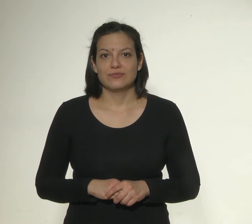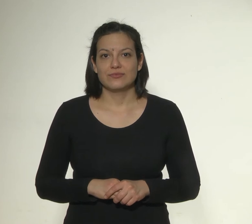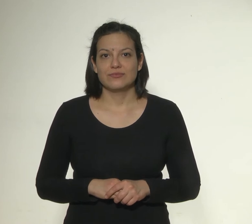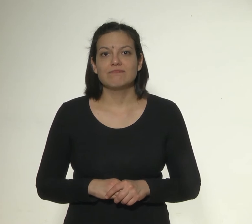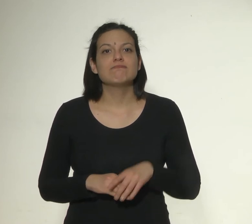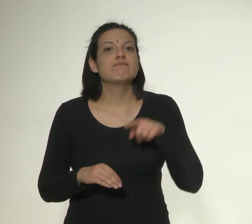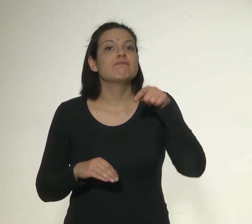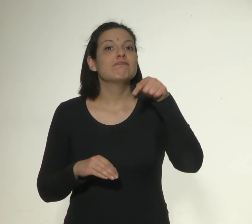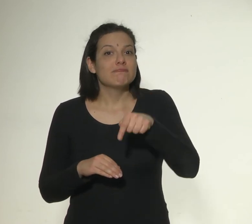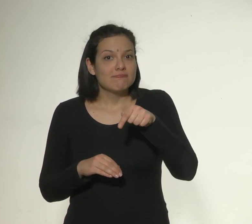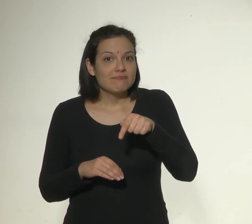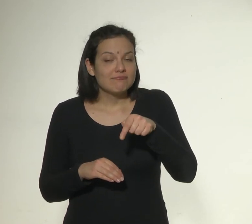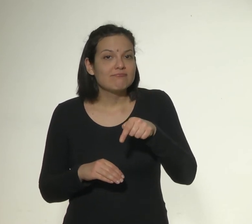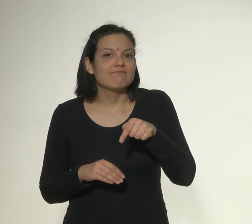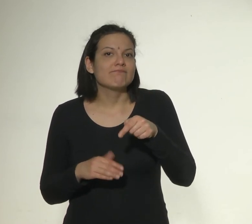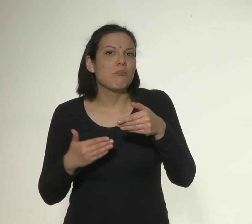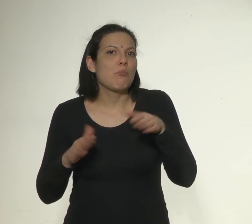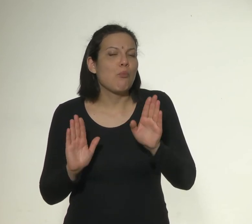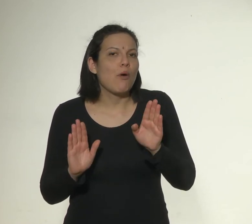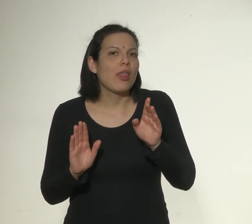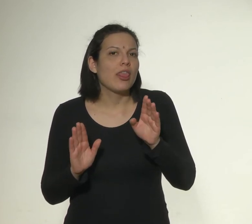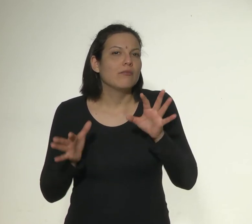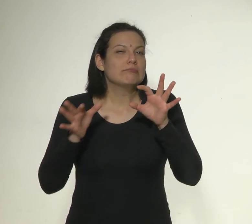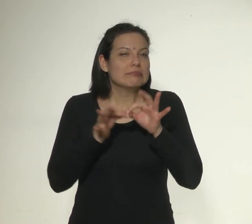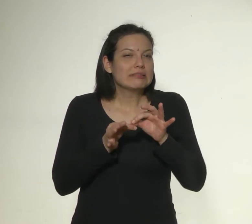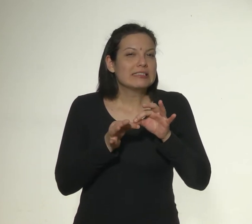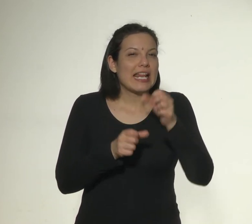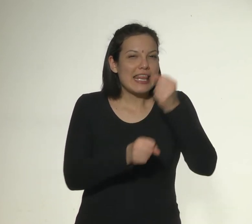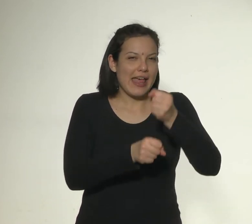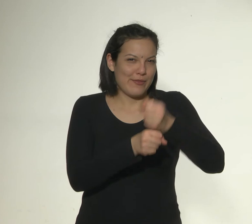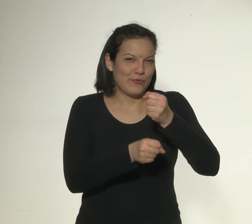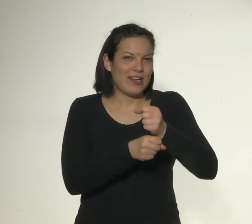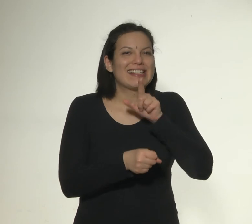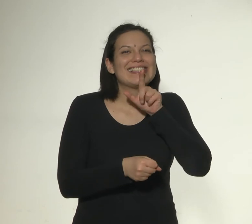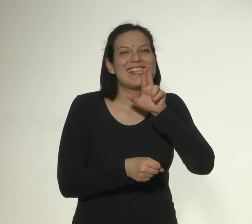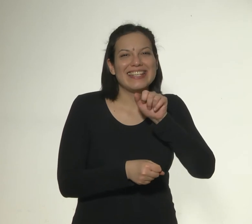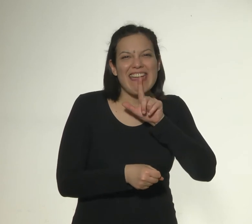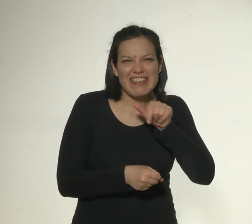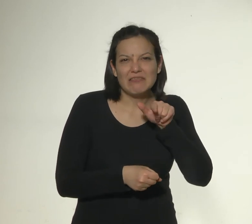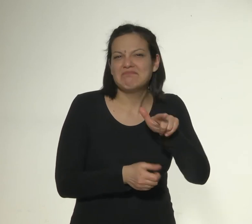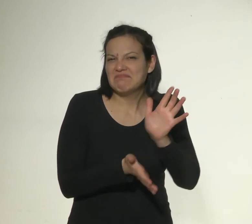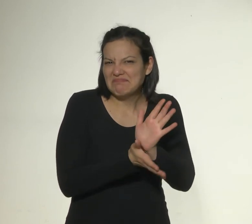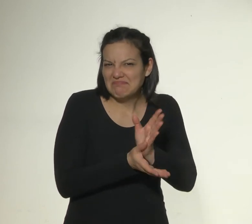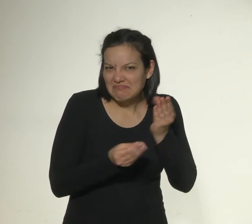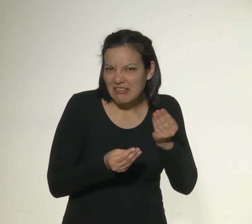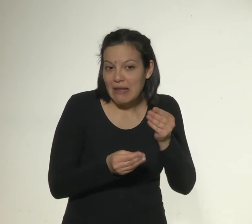Este delito también puede ser combinado con la trata laboral, que es cuando se obliga a trabajar a las